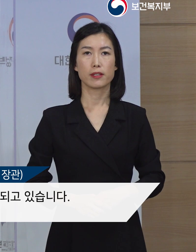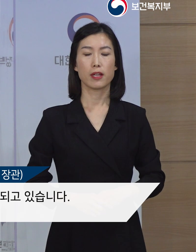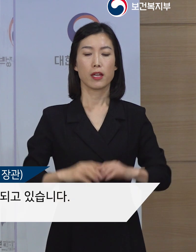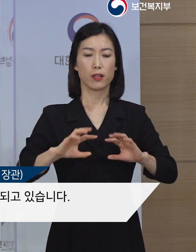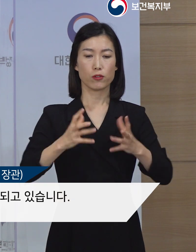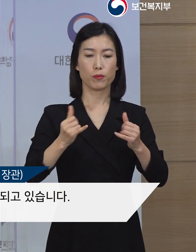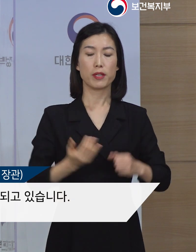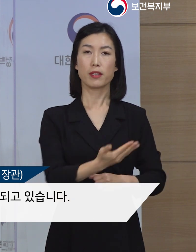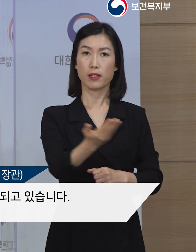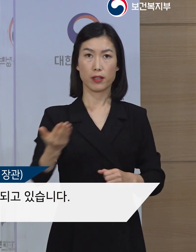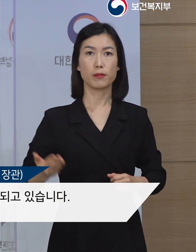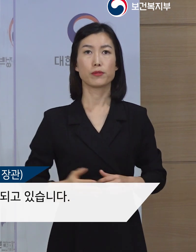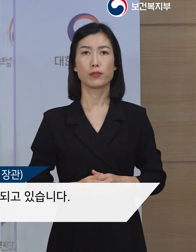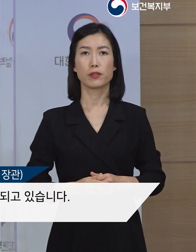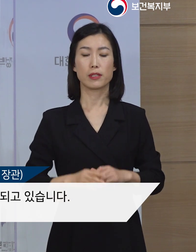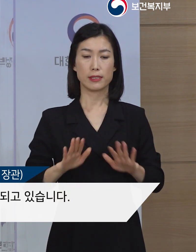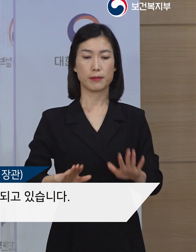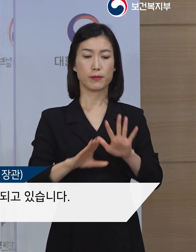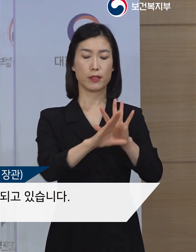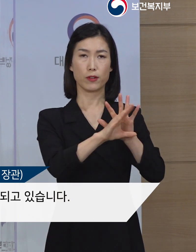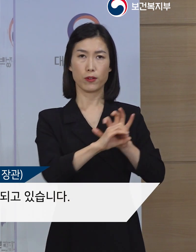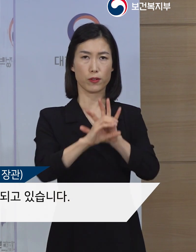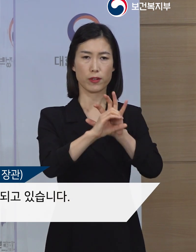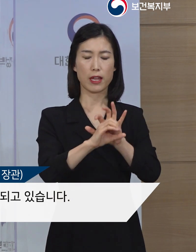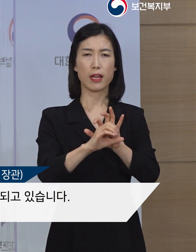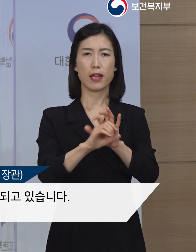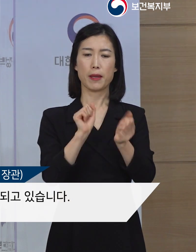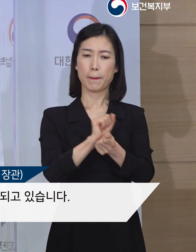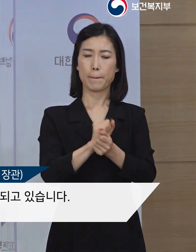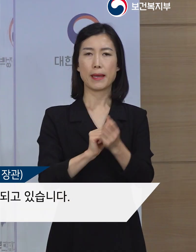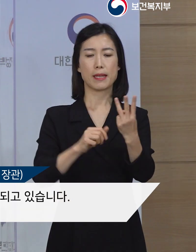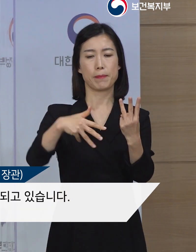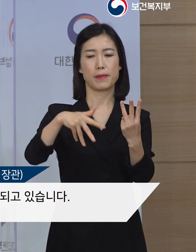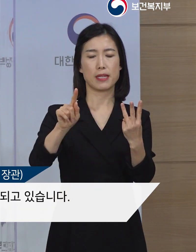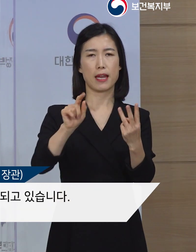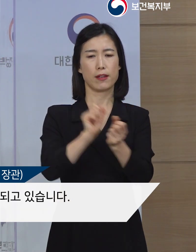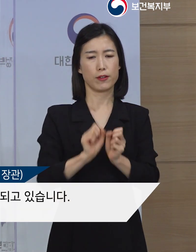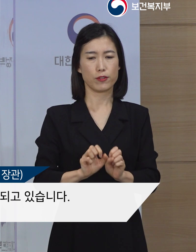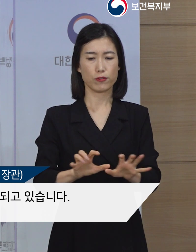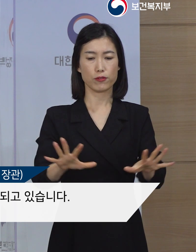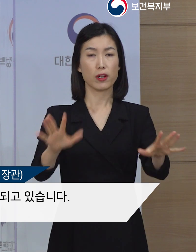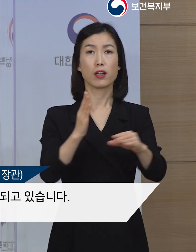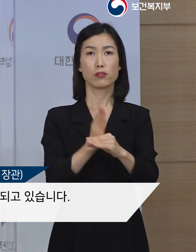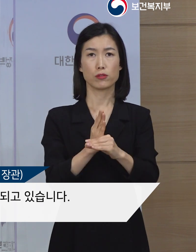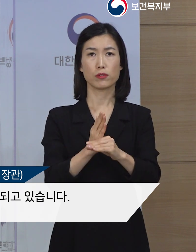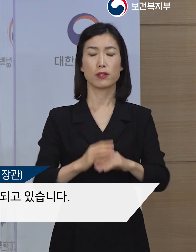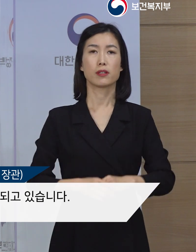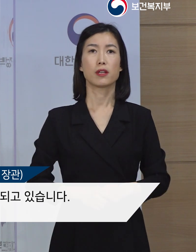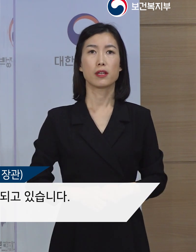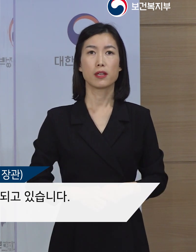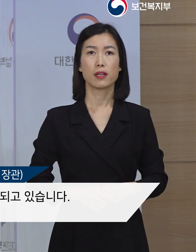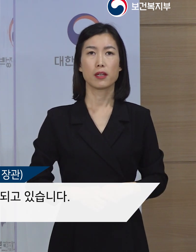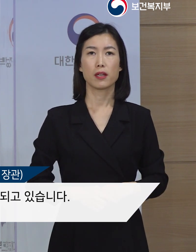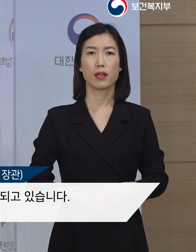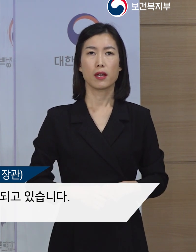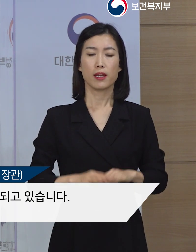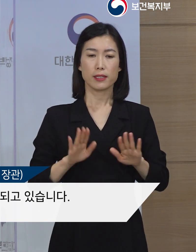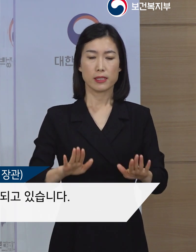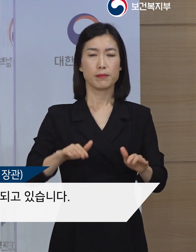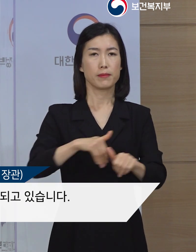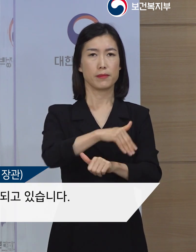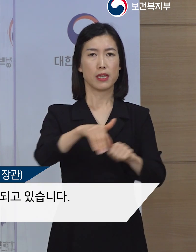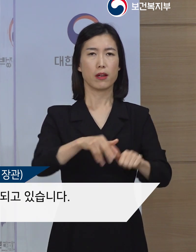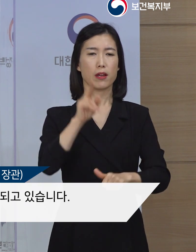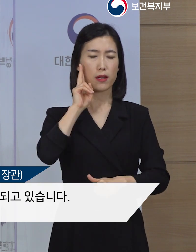국민 여러분, 코로나19의 3차 유행이 본격화되고 있습니다. 대단히